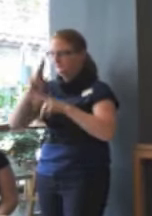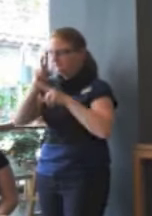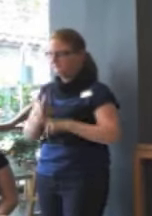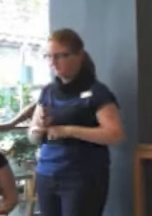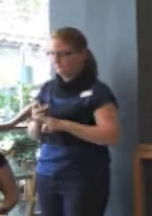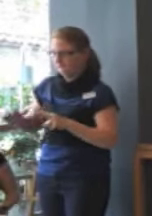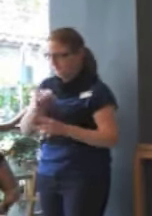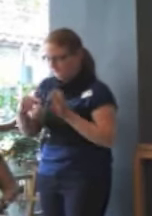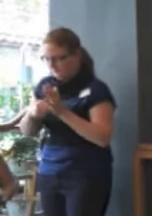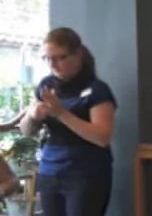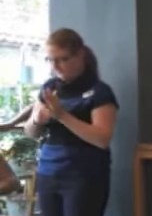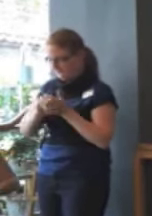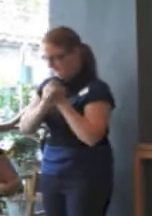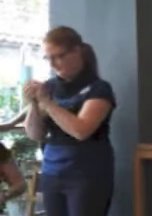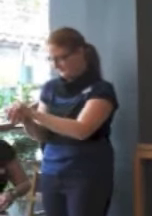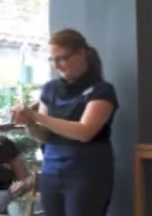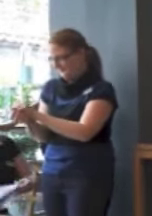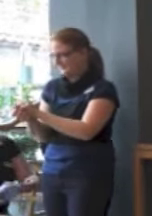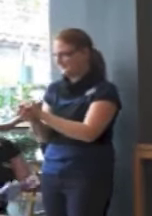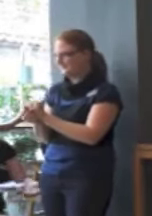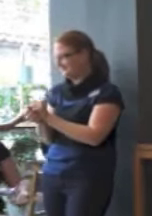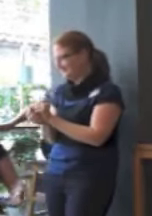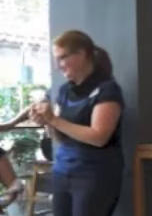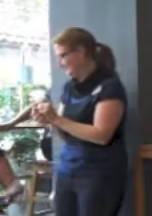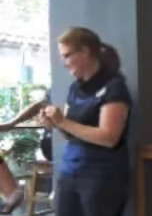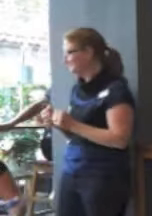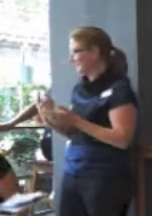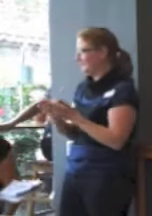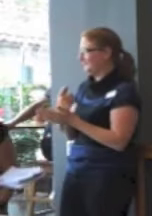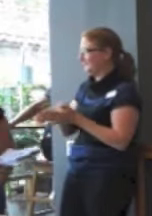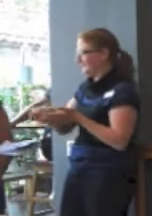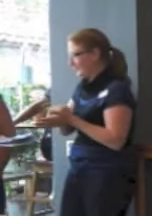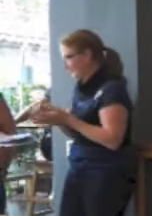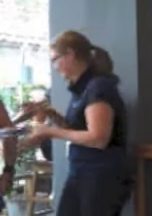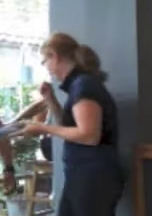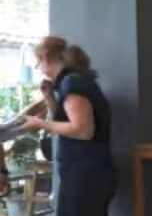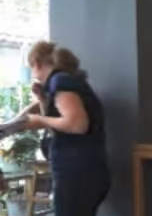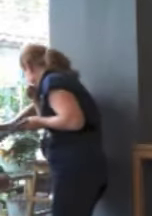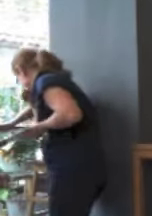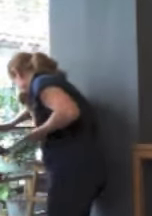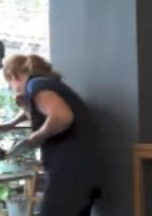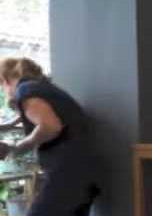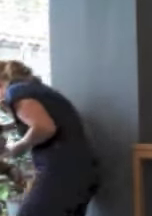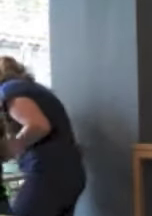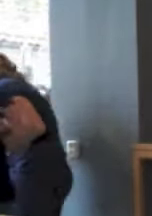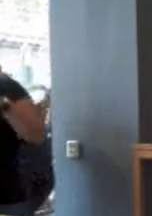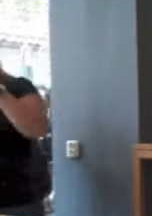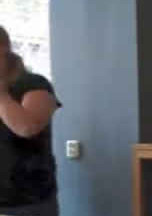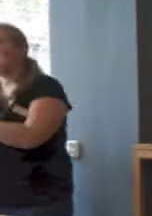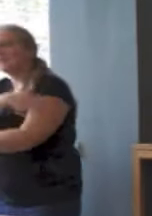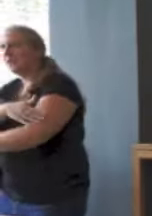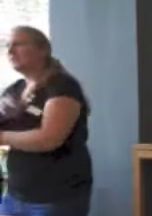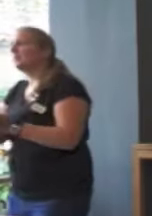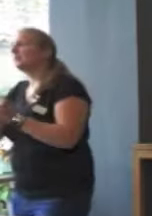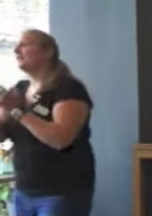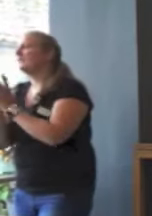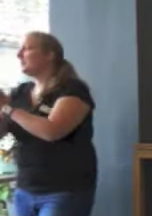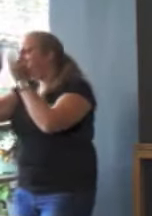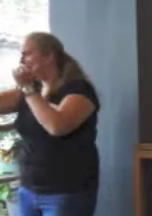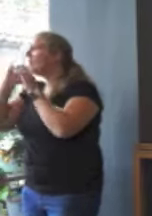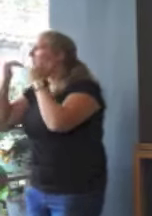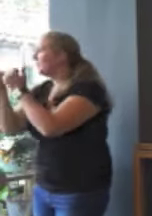alla lagändringar och även föreskriftsändringar som rör hela socialtjänsten, där det är äldreomsorgen. Och